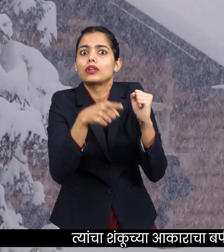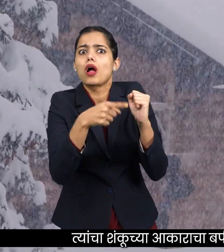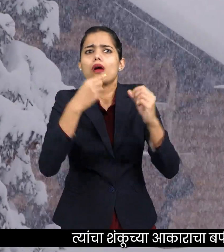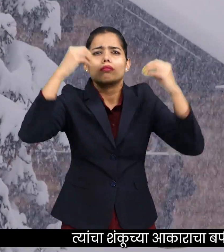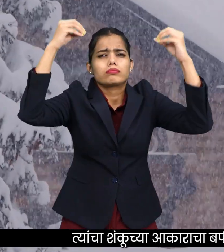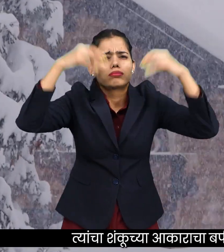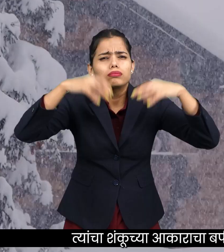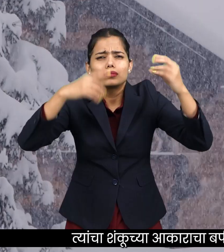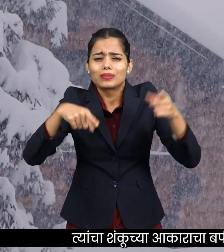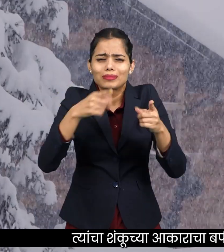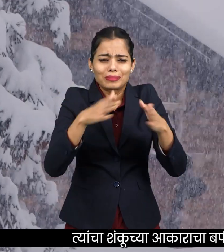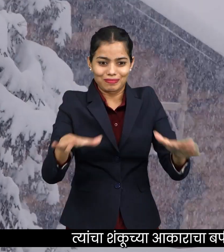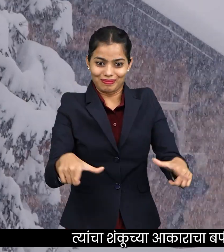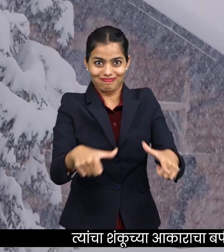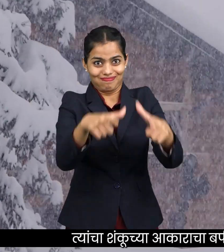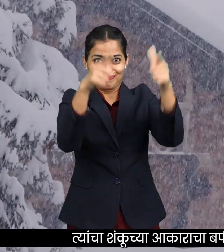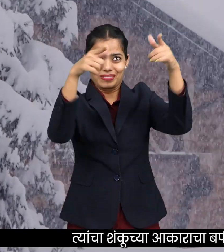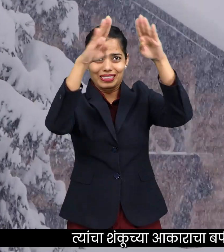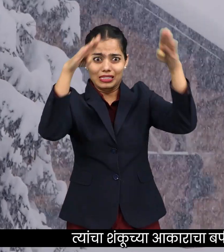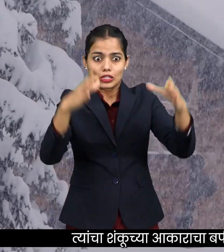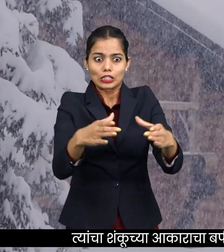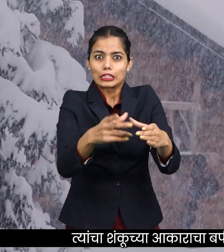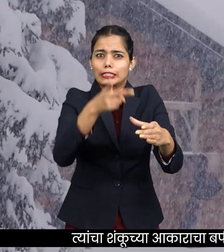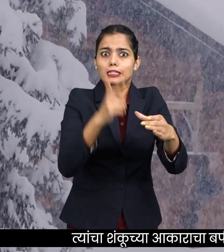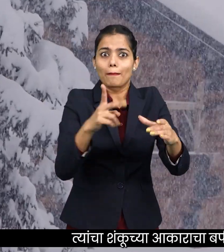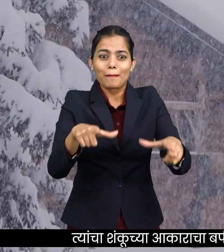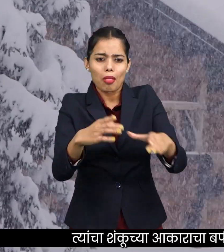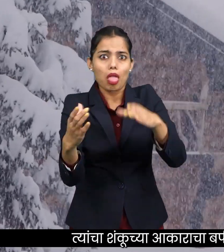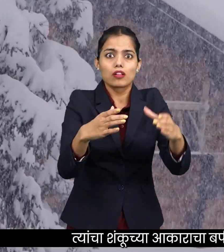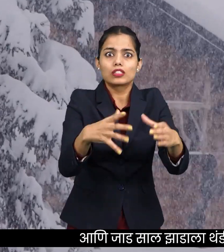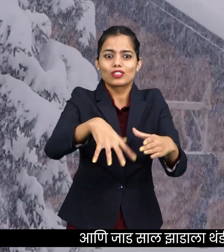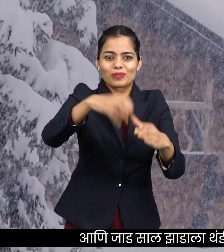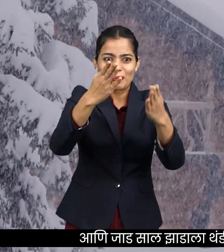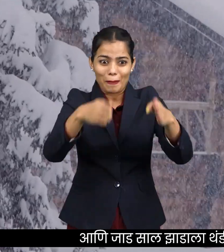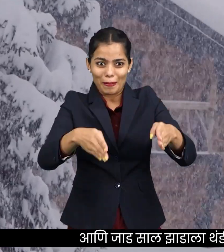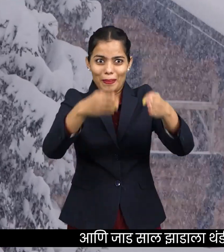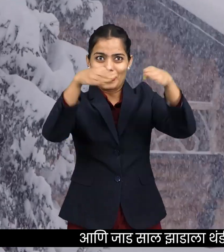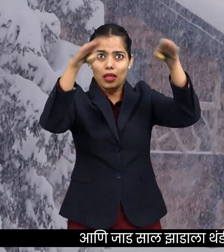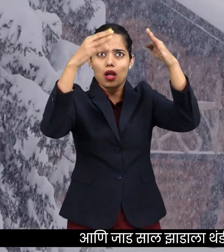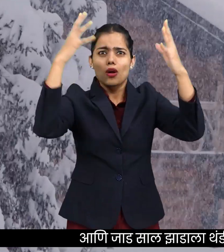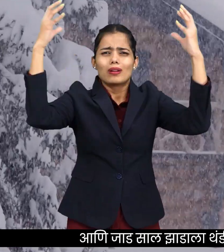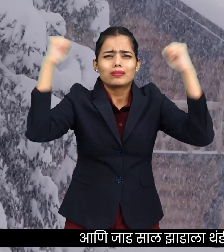बर्फ झाडावर जमा होण्यापासून रोखतो आणि जाड साल